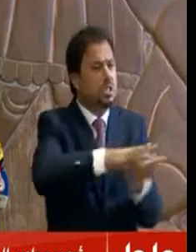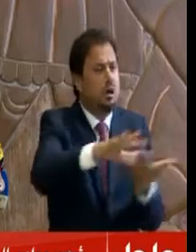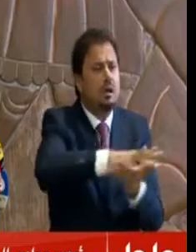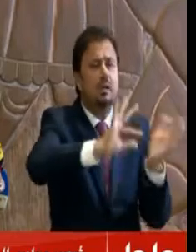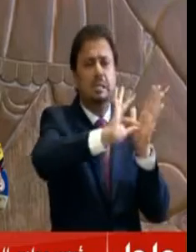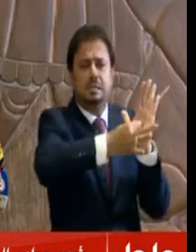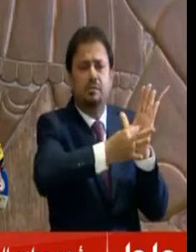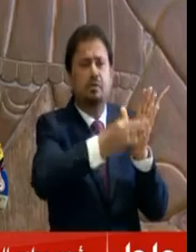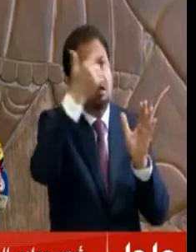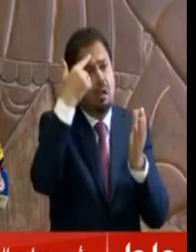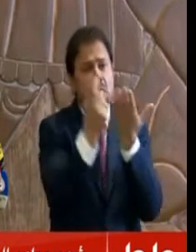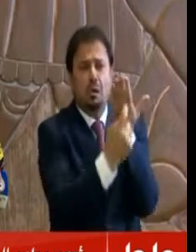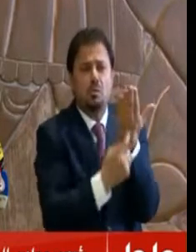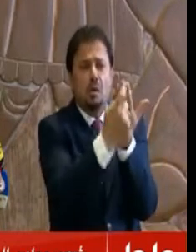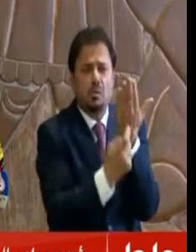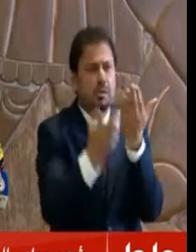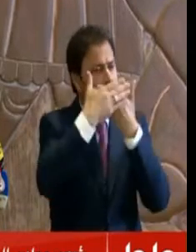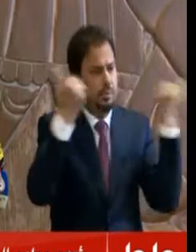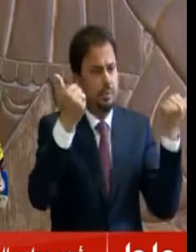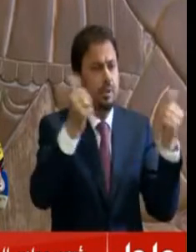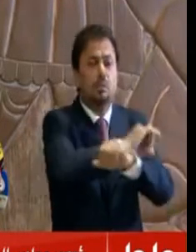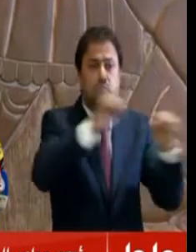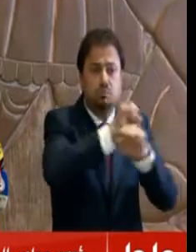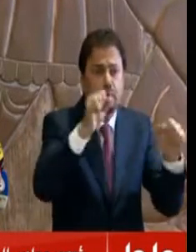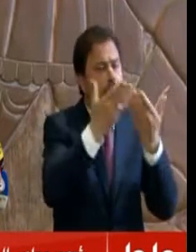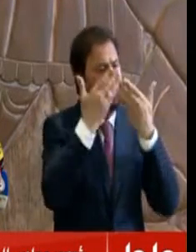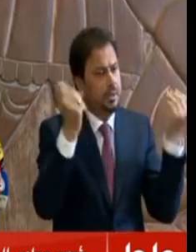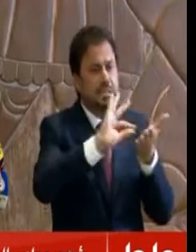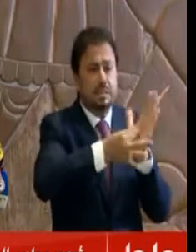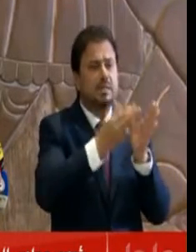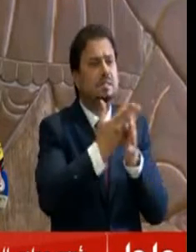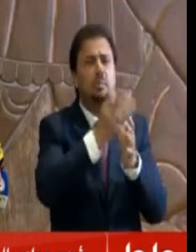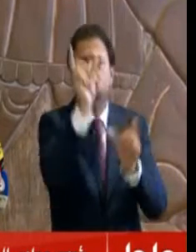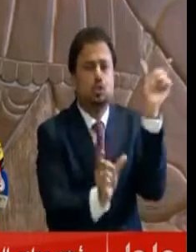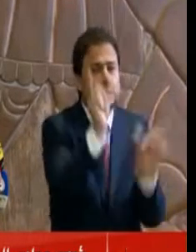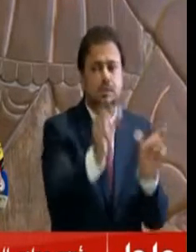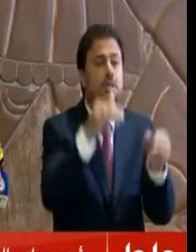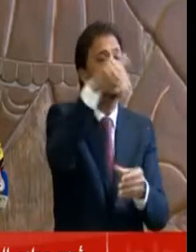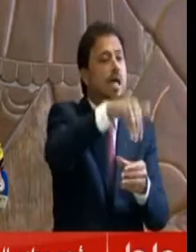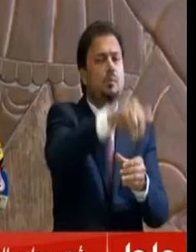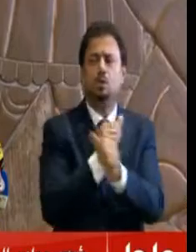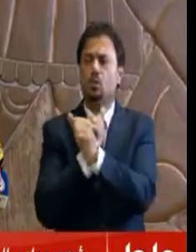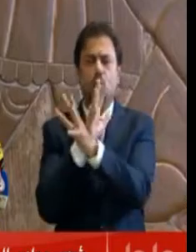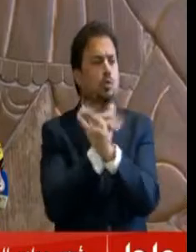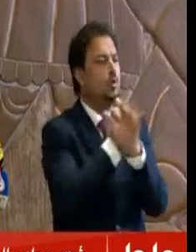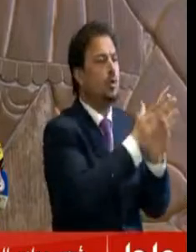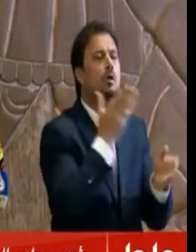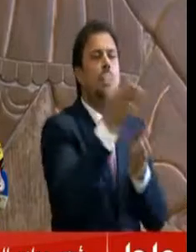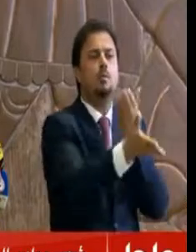بدون خروقات امنيه وتجري بدون التاثير على اراده الناخبين. هذه الانتخابات